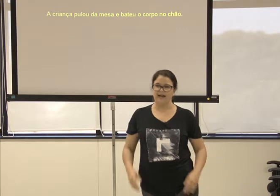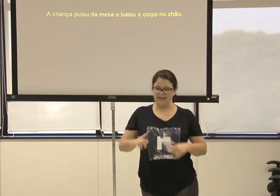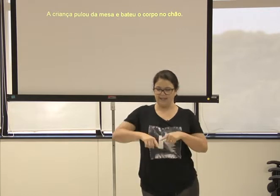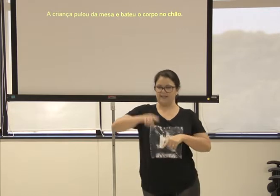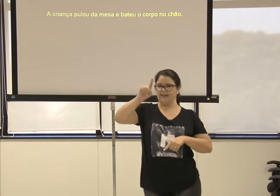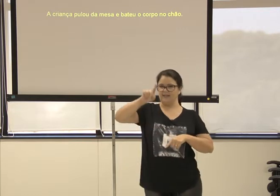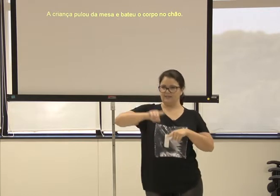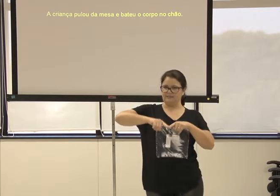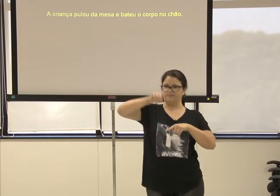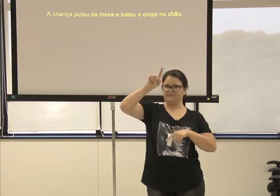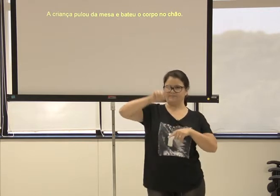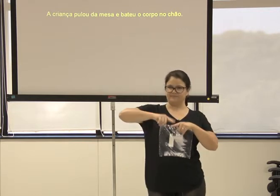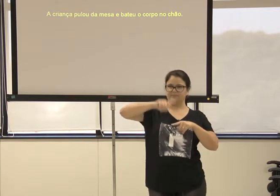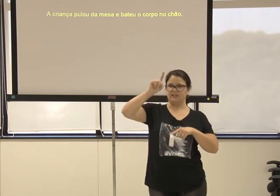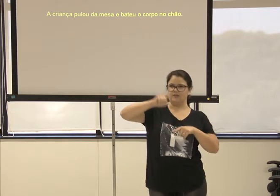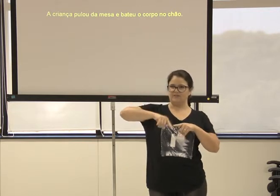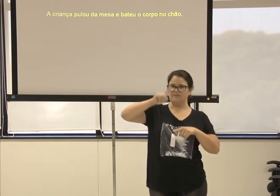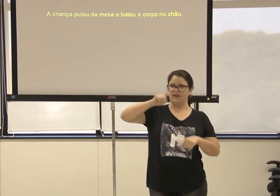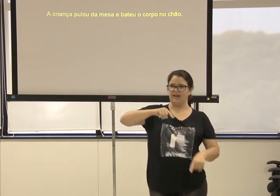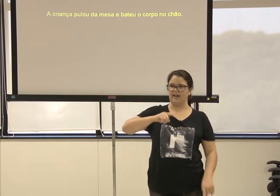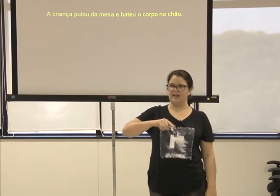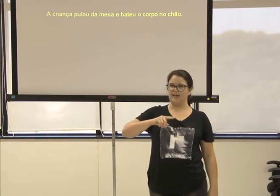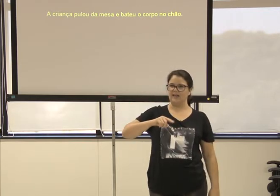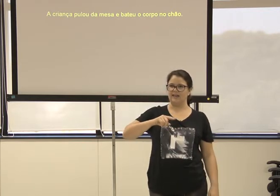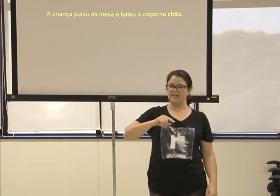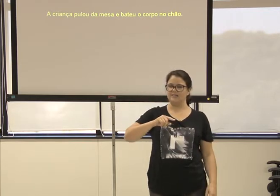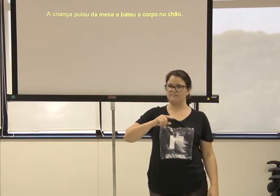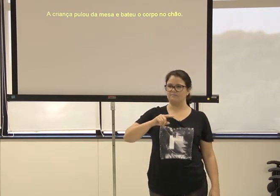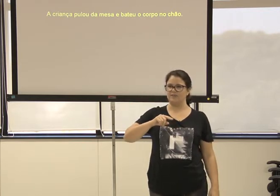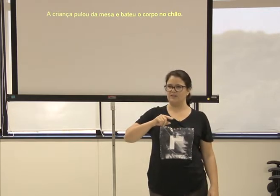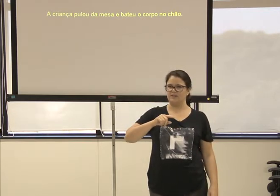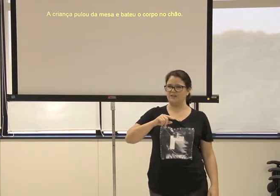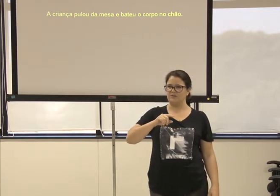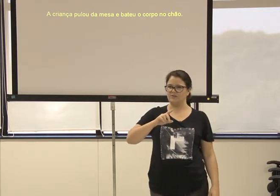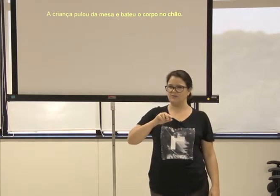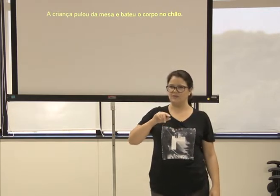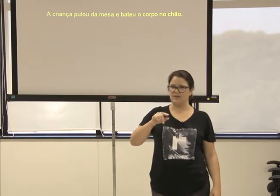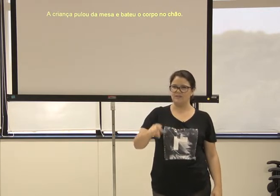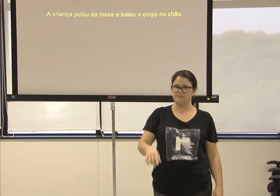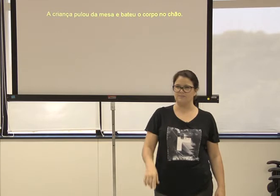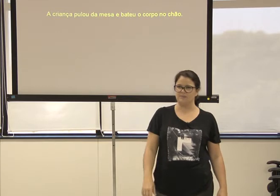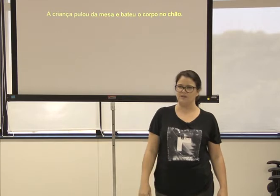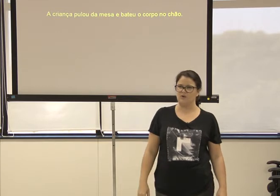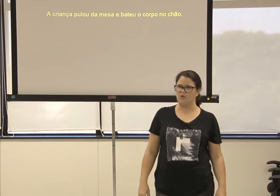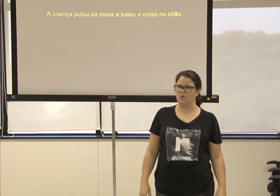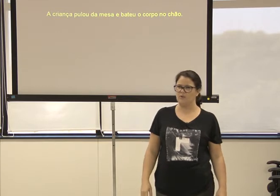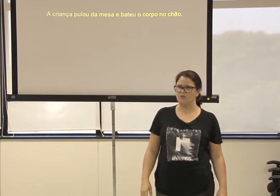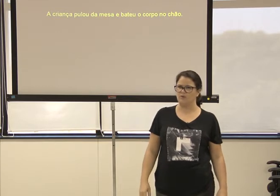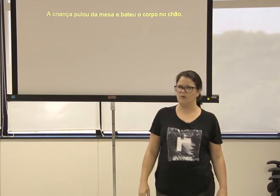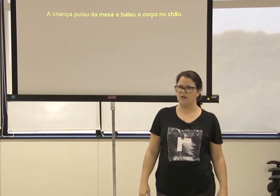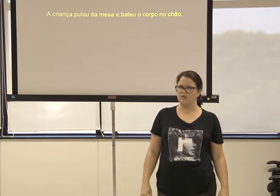Aquele, né? Que é não sei o que, espirômetro, acho.